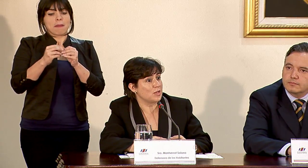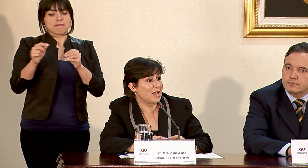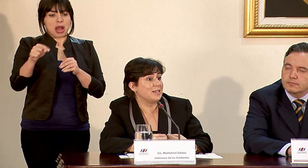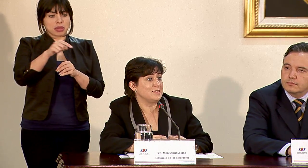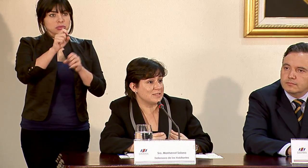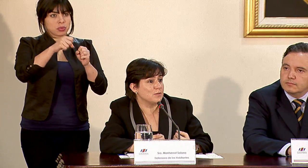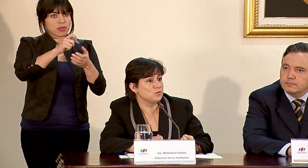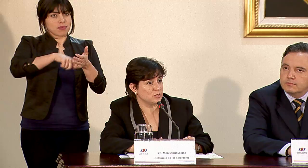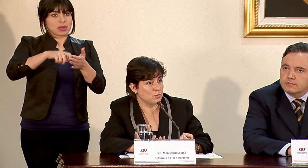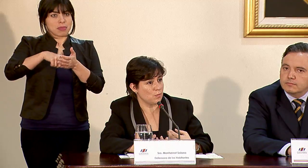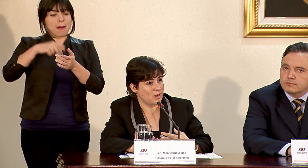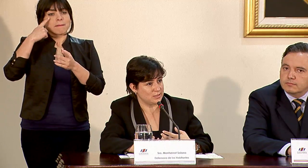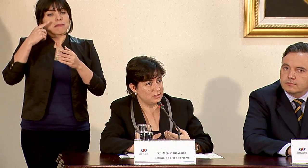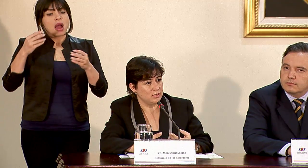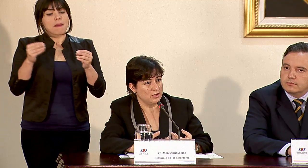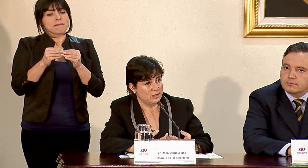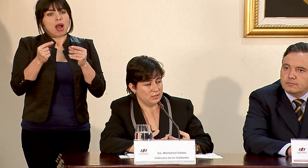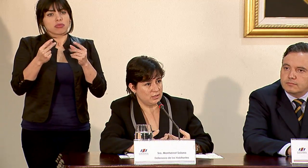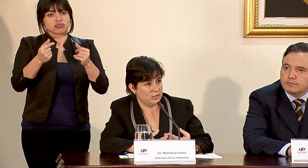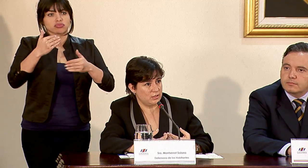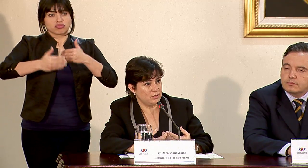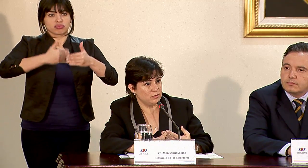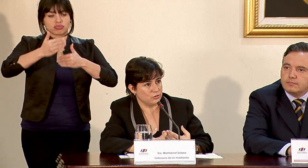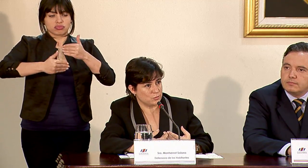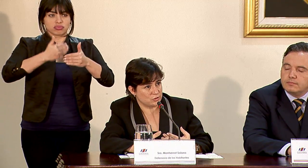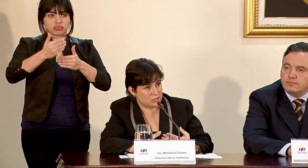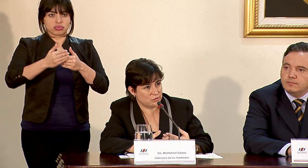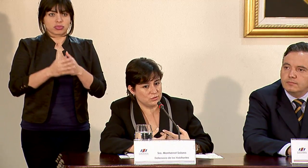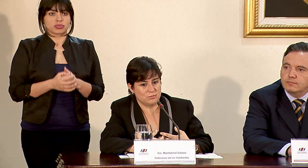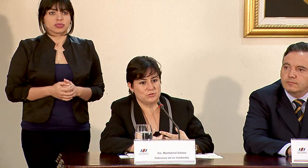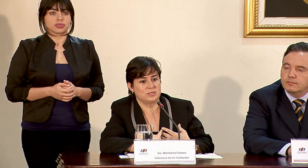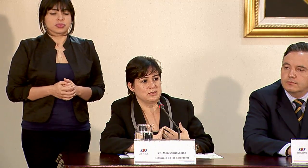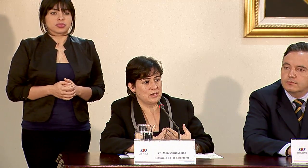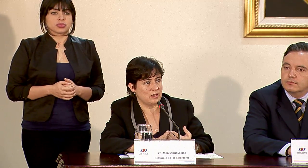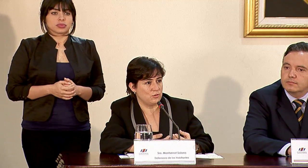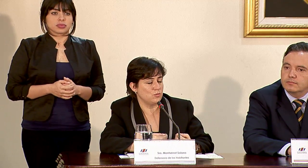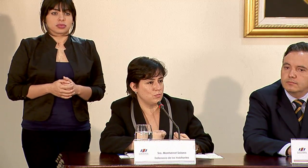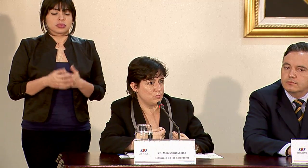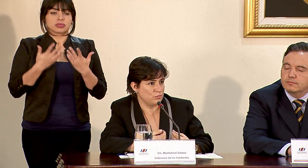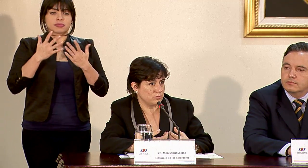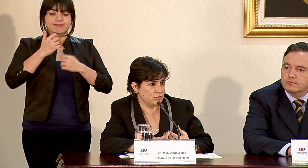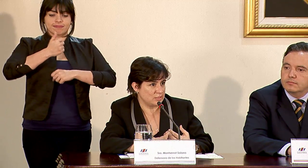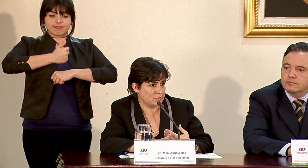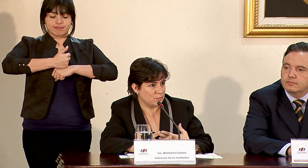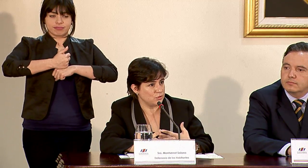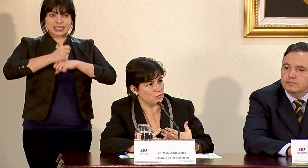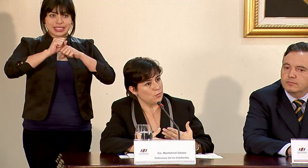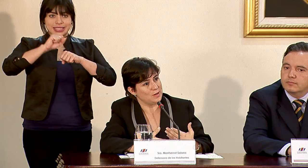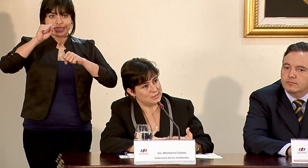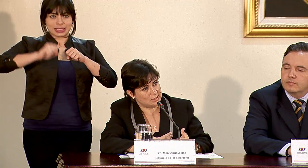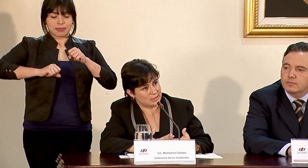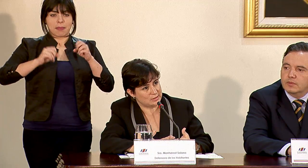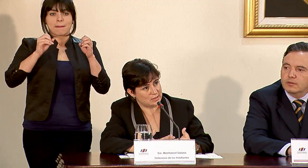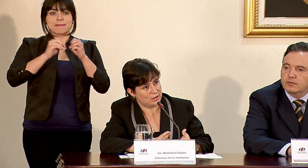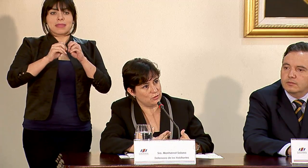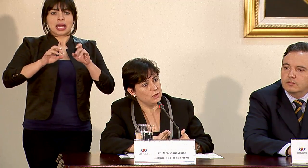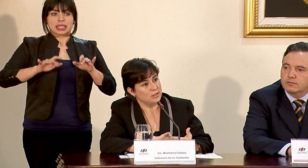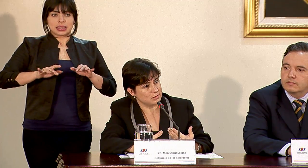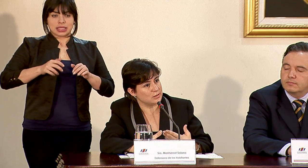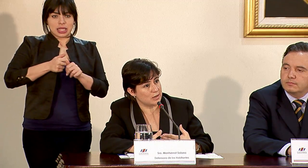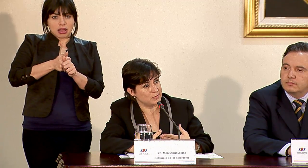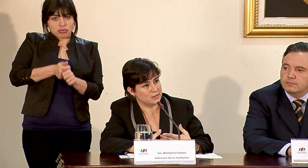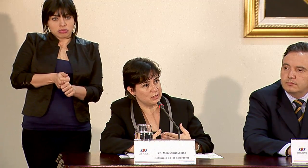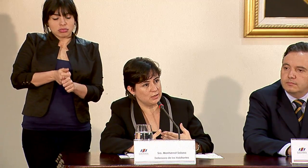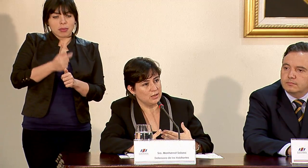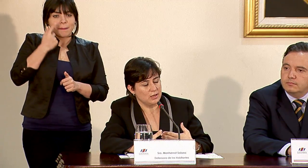procuramos agilizar muchísimo más los procesos. Hemos instalado un sistema muchísimo más digitalizado